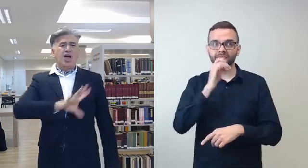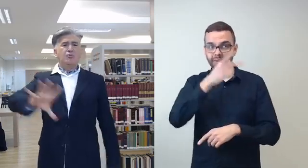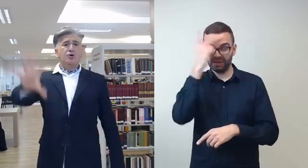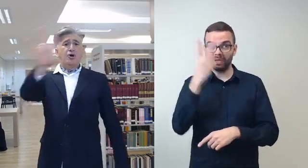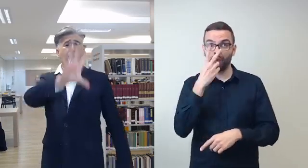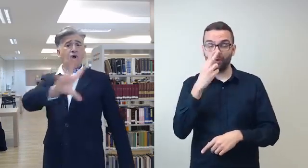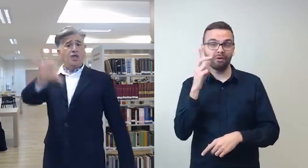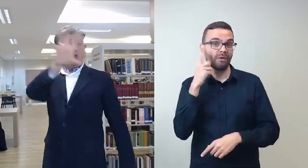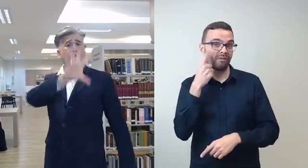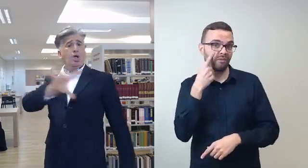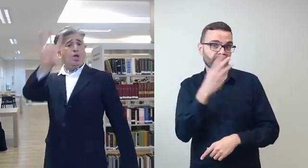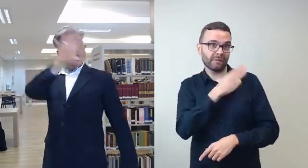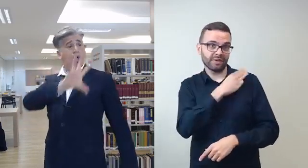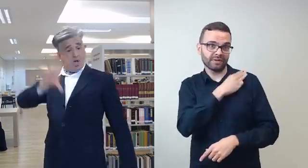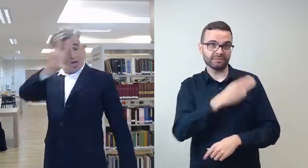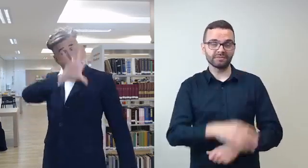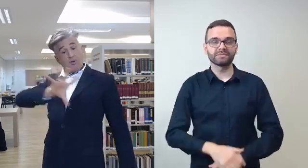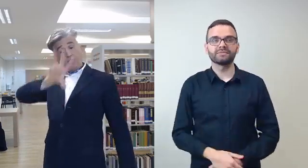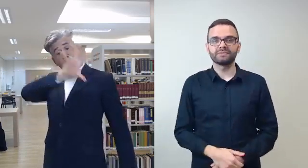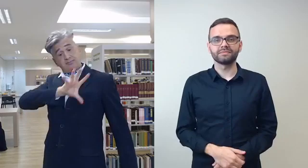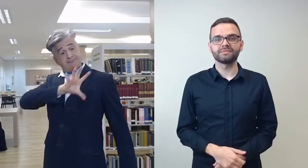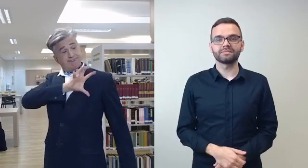ó, amor, ó, olha aqui, ó.